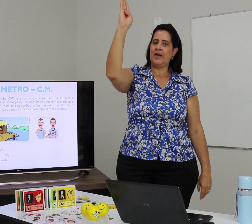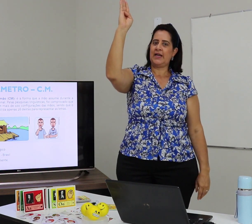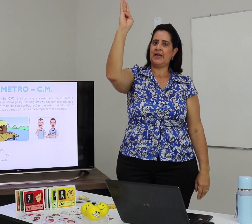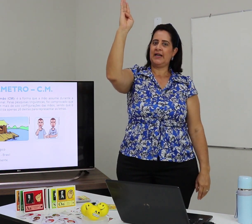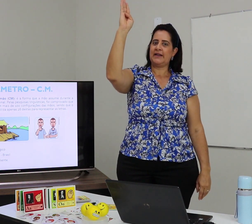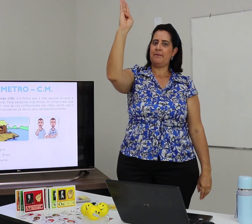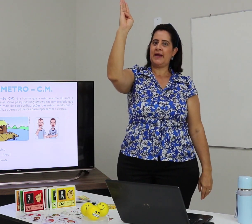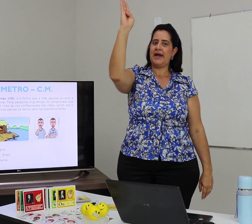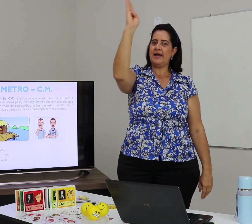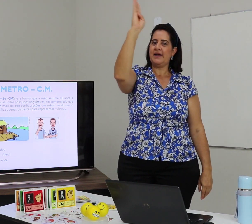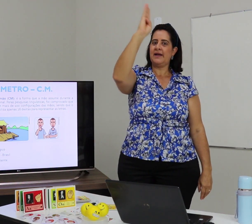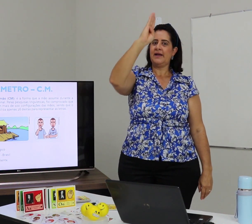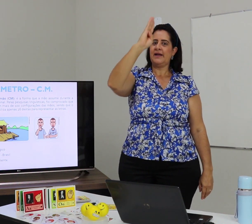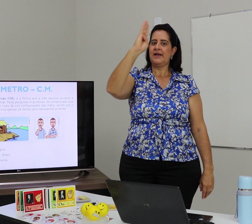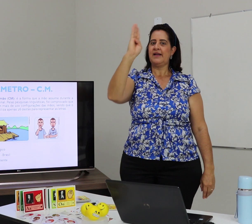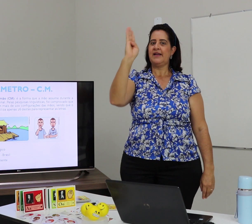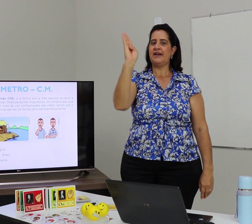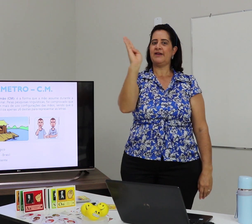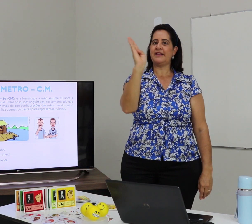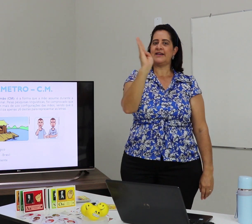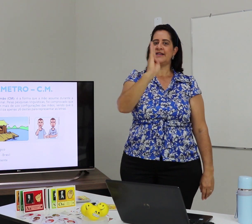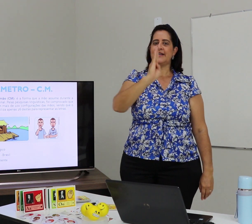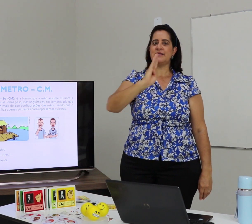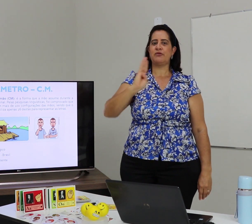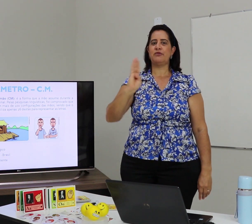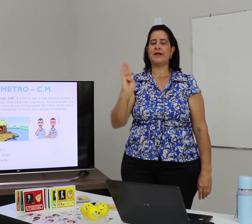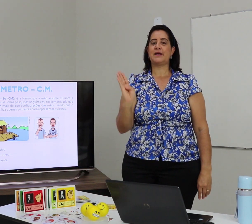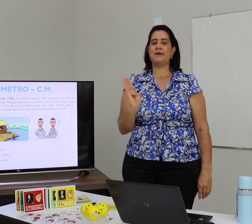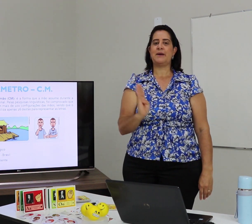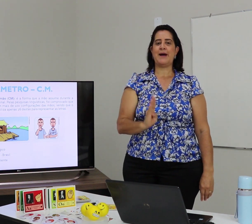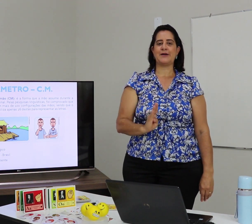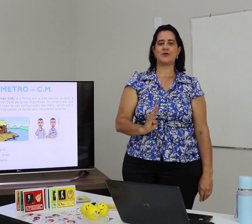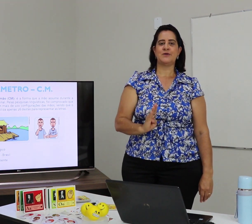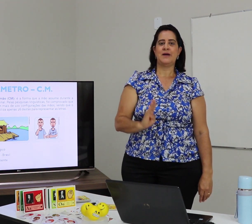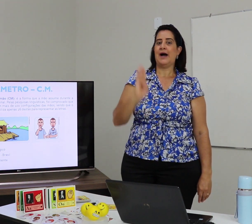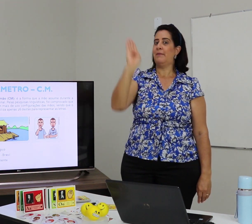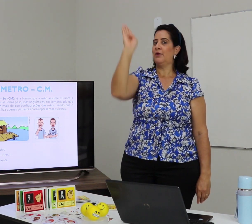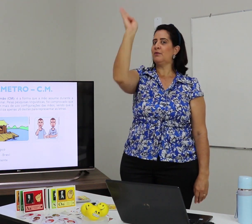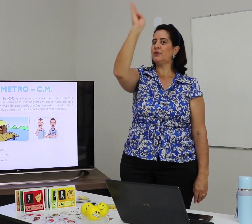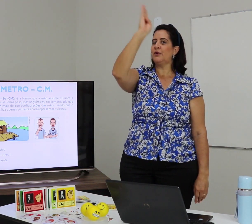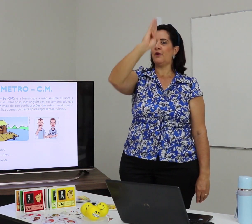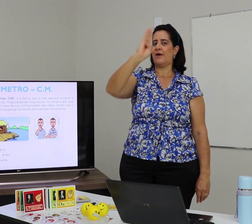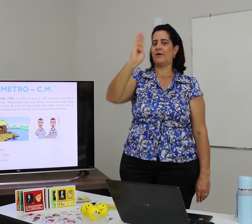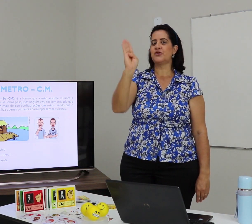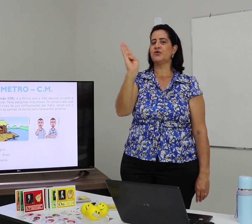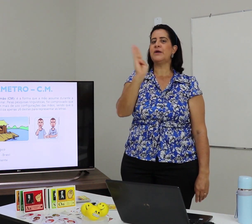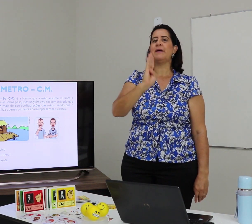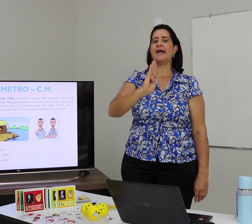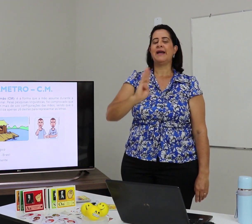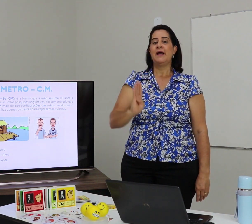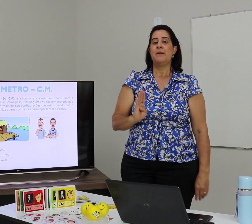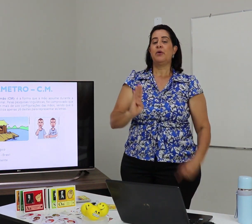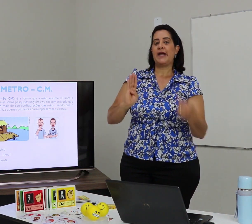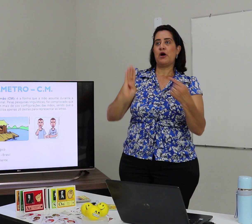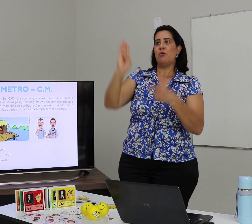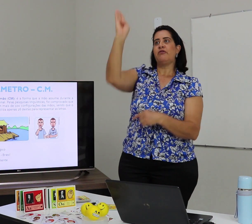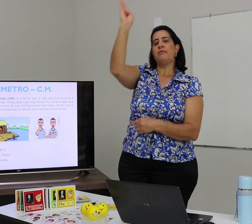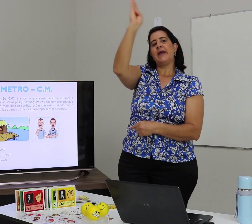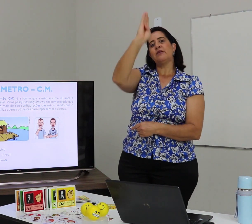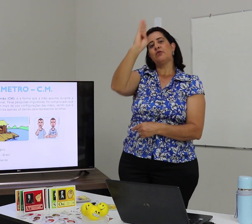aqui, letra B, e ele vai trazer esse movimento aqui para baixo. A mão não mudou, ó, continua em B. Porém, é o movimento